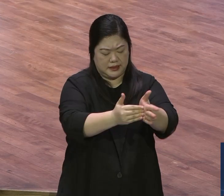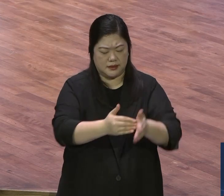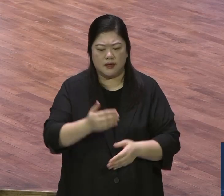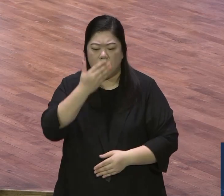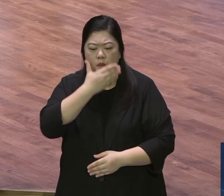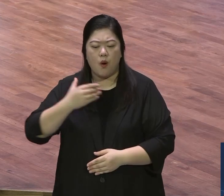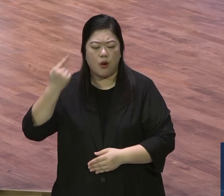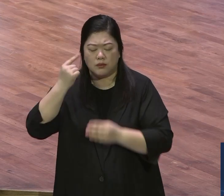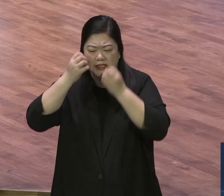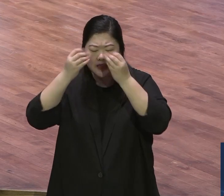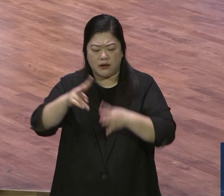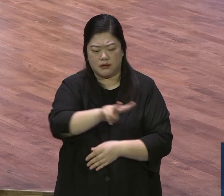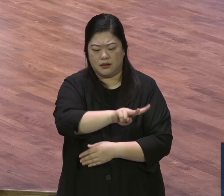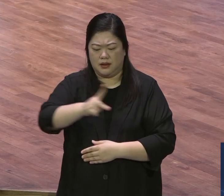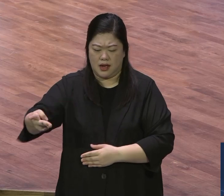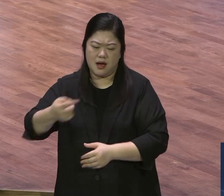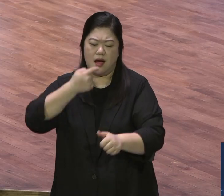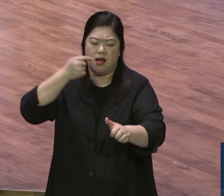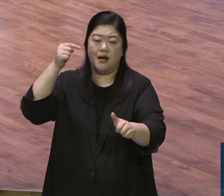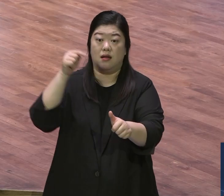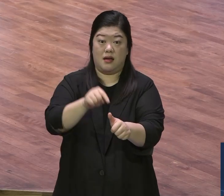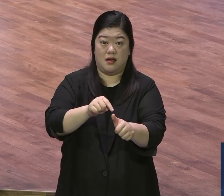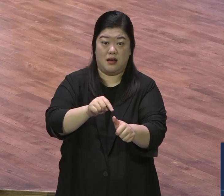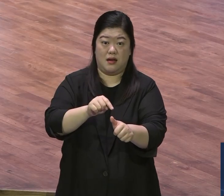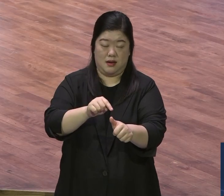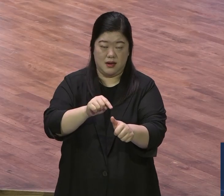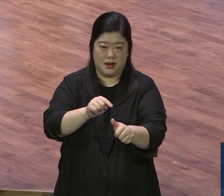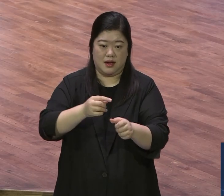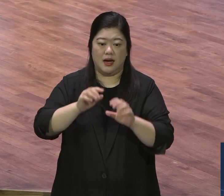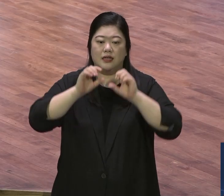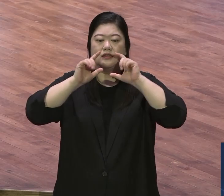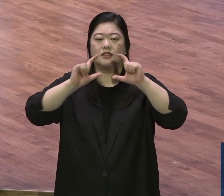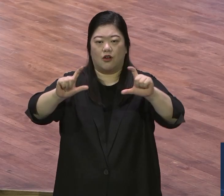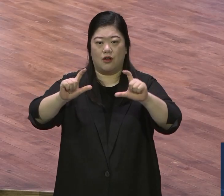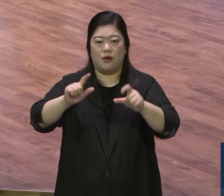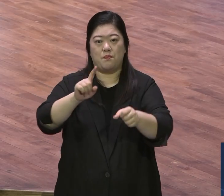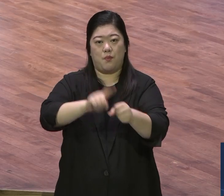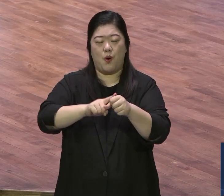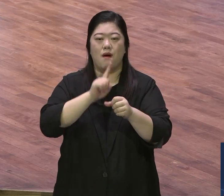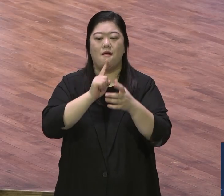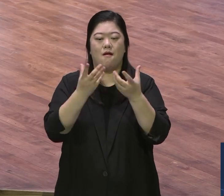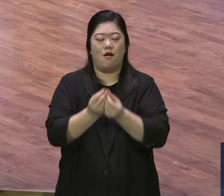자로서의 완전히 재창조된 삶을 살 것을 강조하고 있어요.